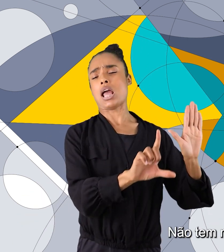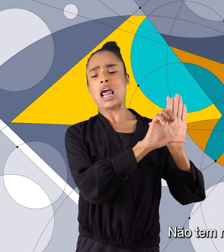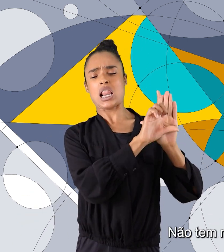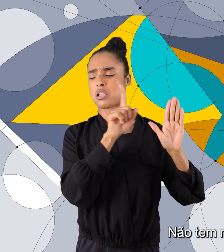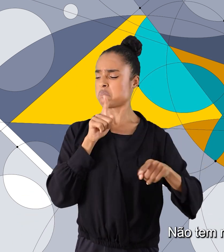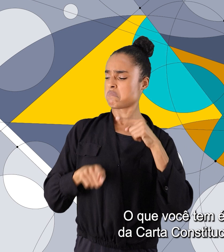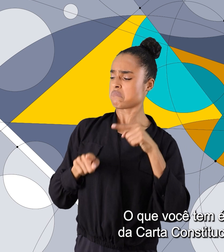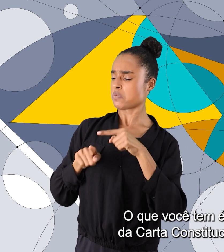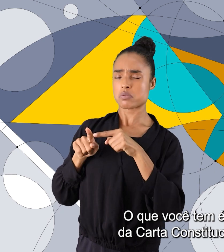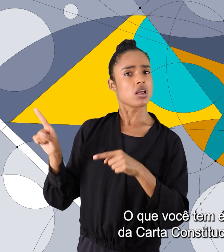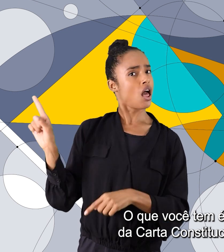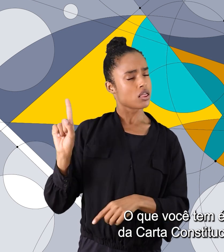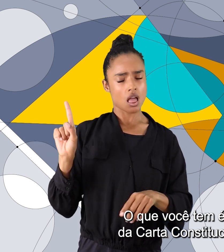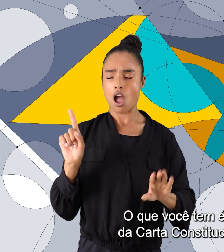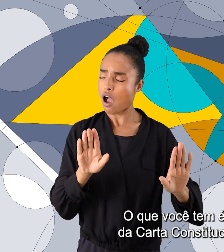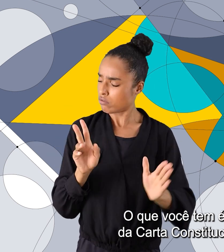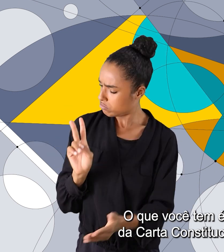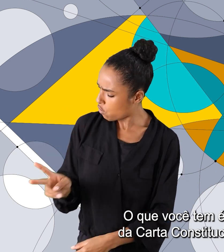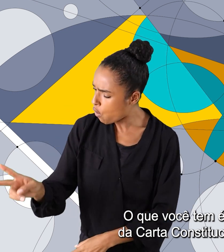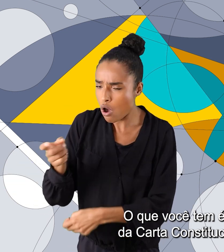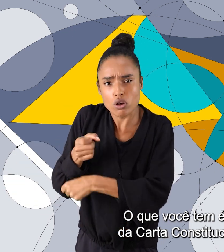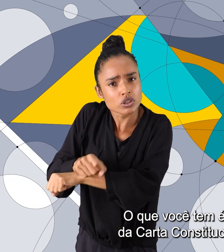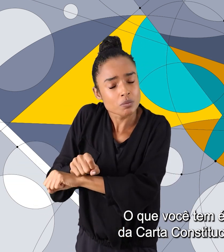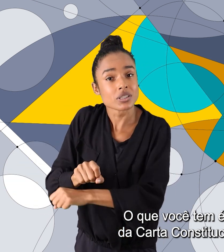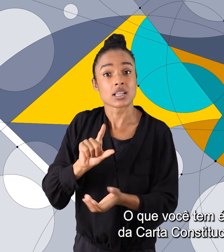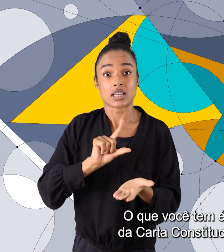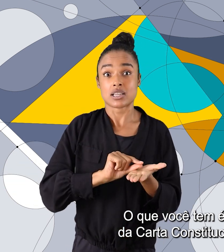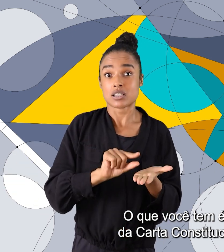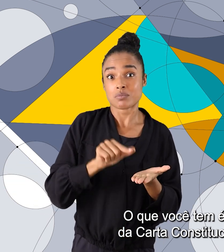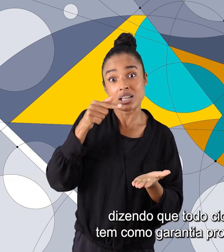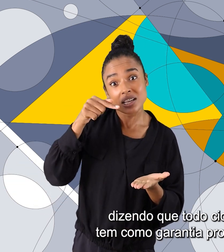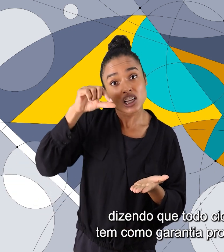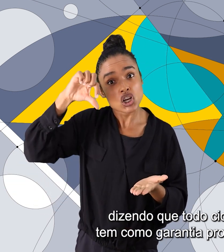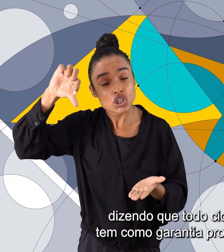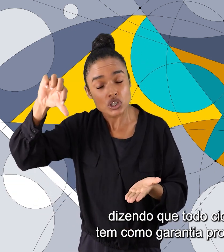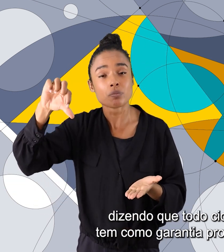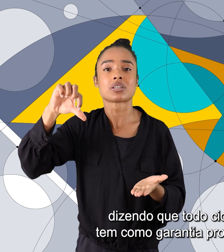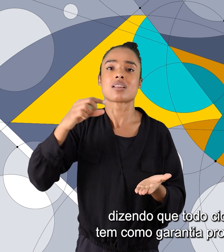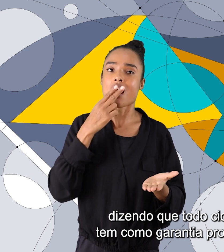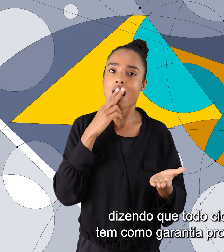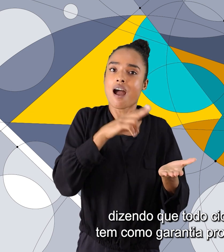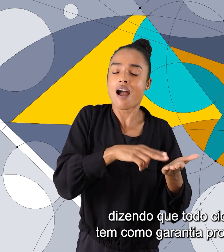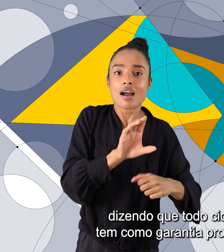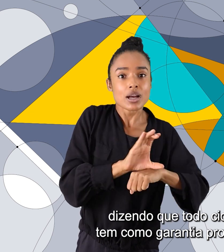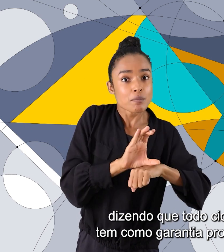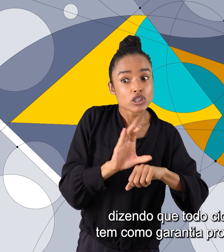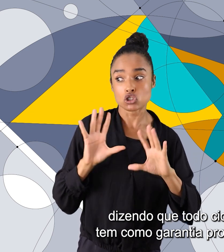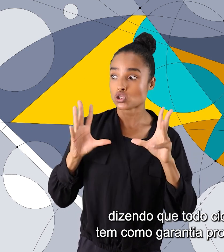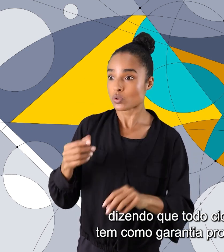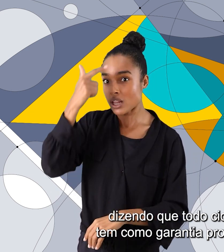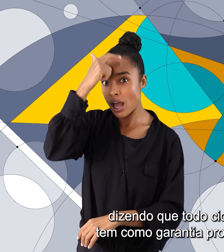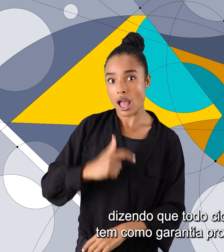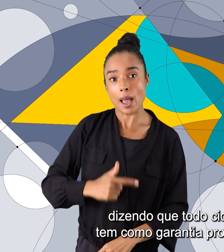Não tem nada. O que você tem é o artigo 179 da Carta Constitucional de 1824, dizendo que todo cidadão brasileiro tem